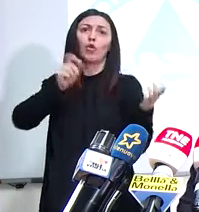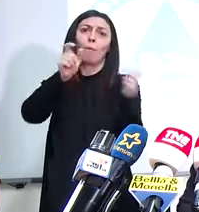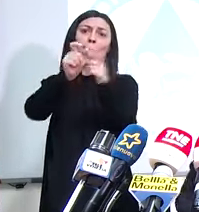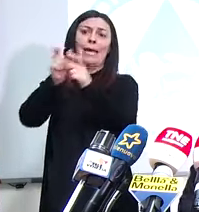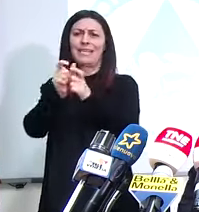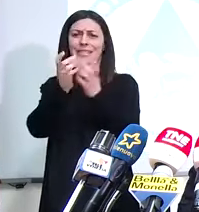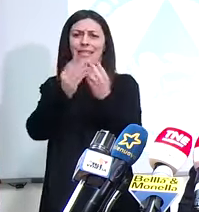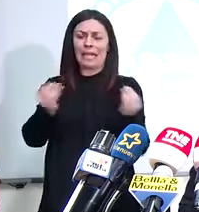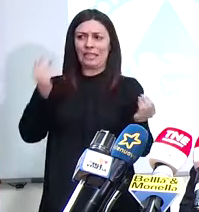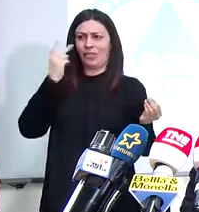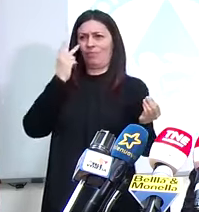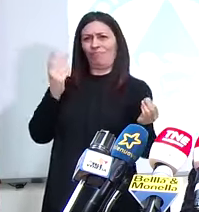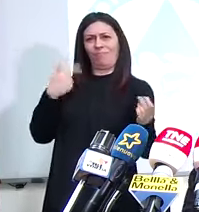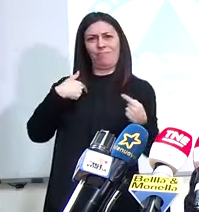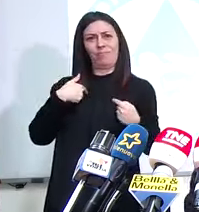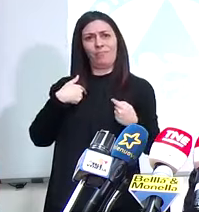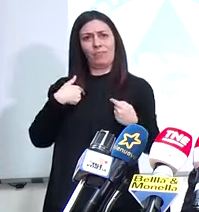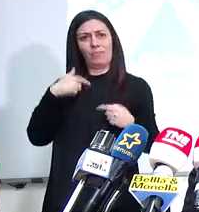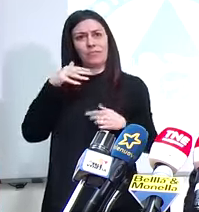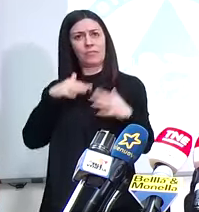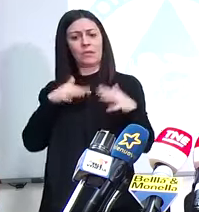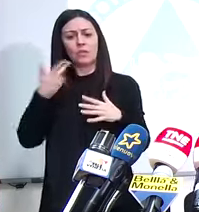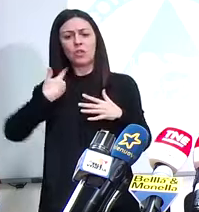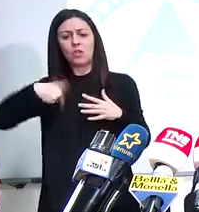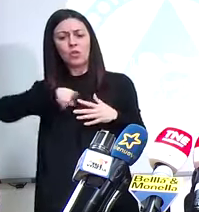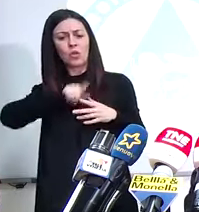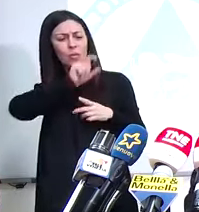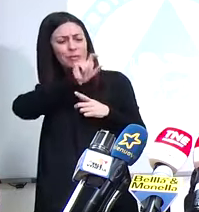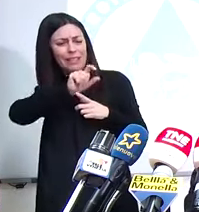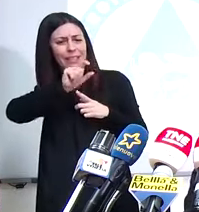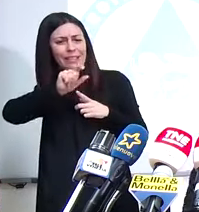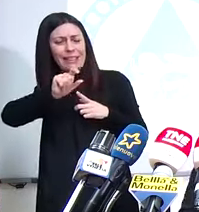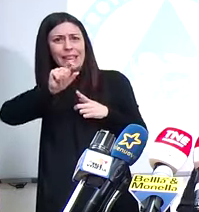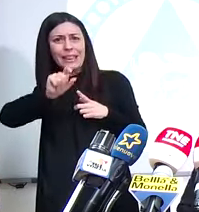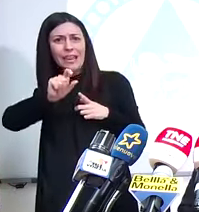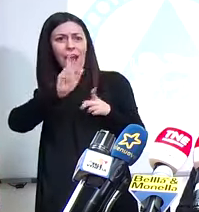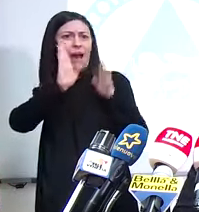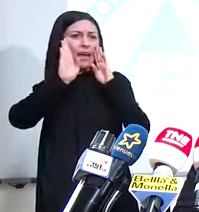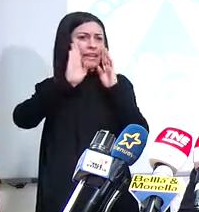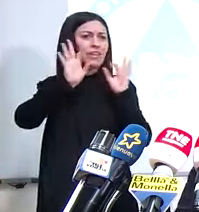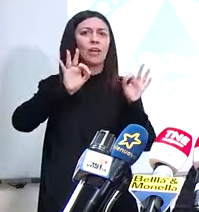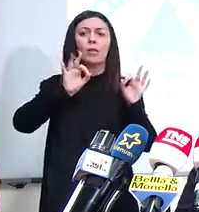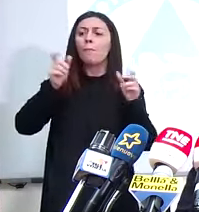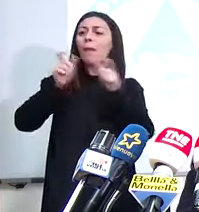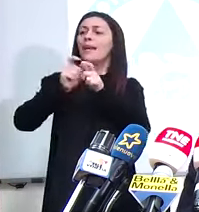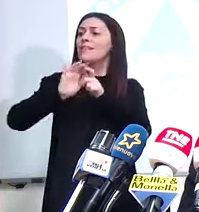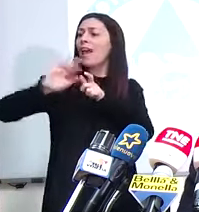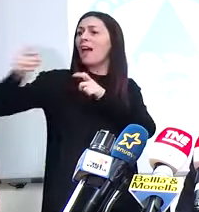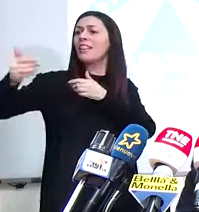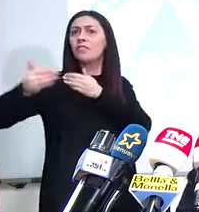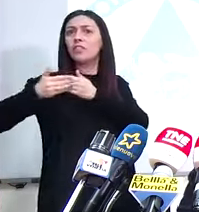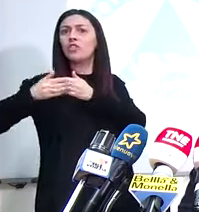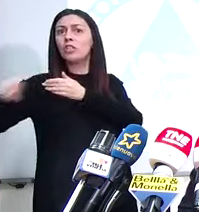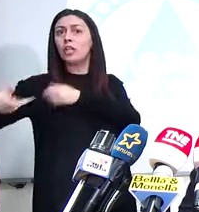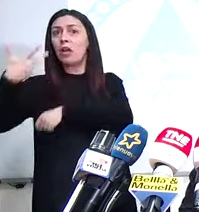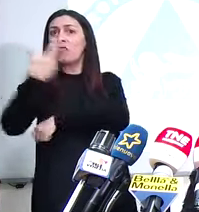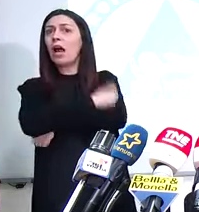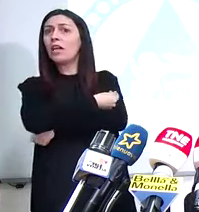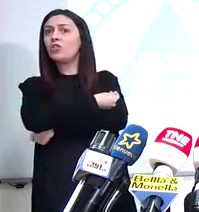dicono scusate ma noi stiamo qui a fare a centellinare i flaconcini il mio vicino di casa propone i vaccini alle